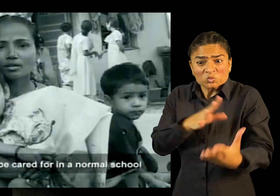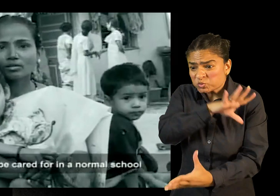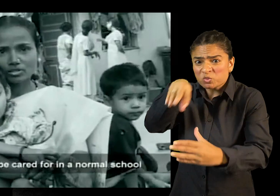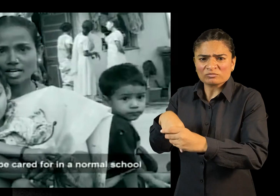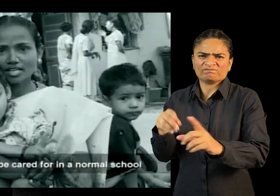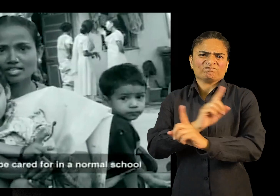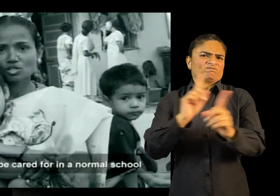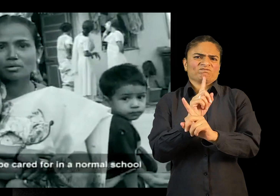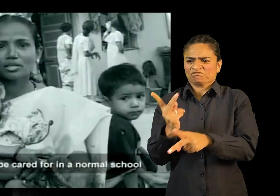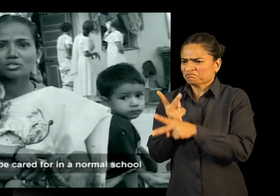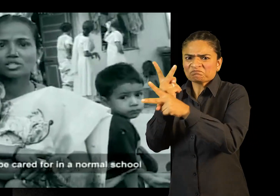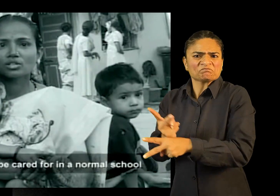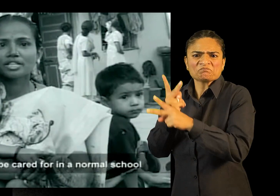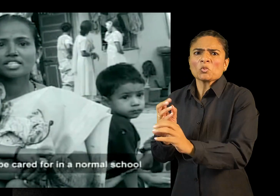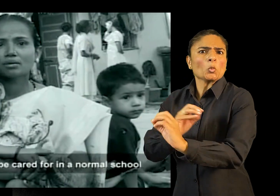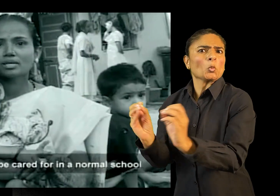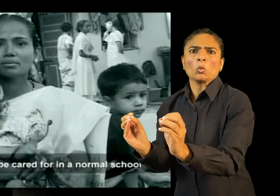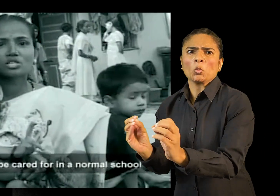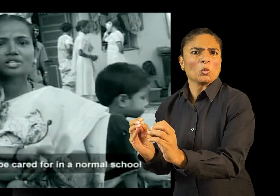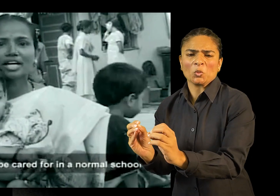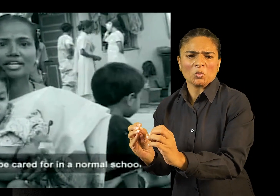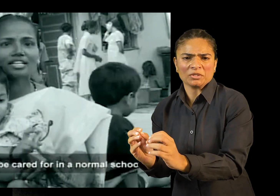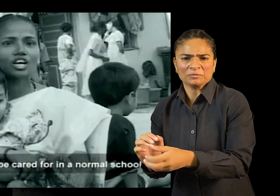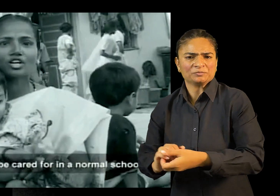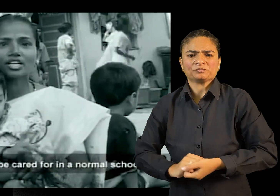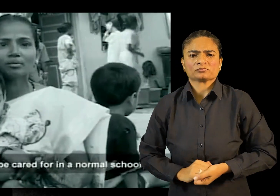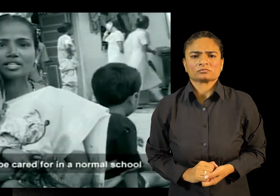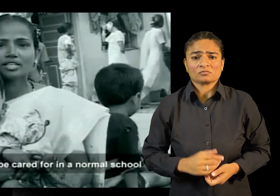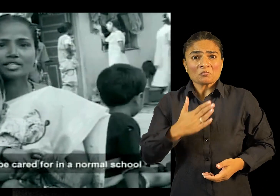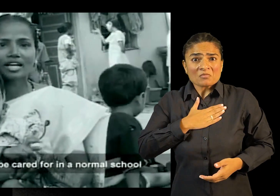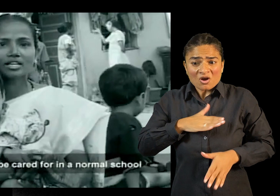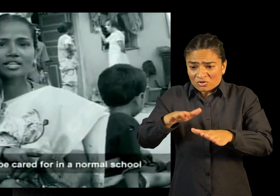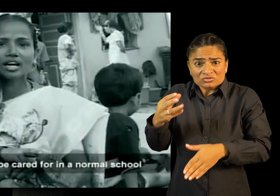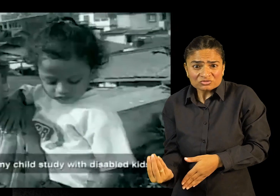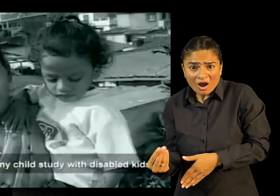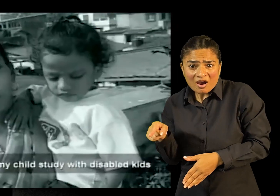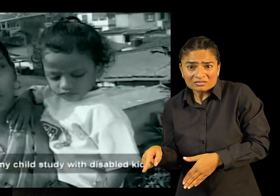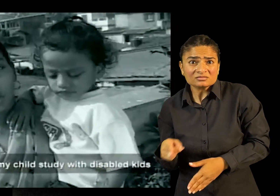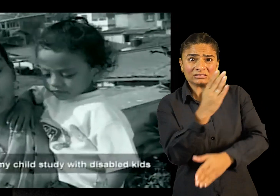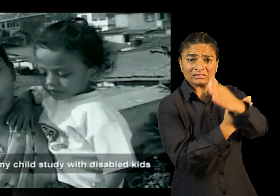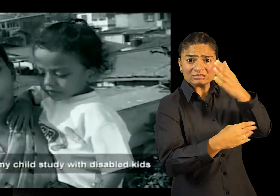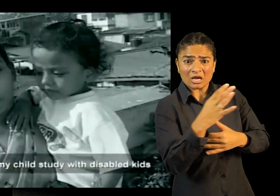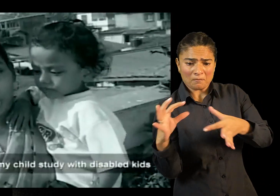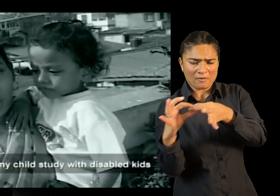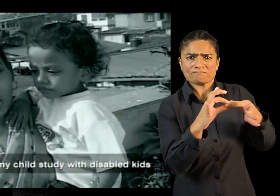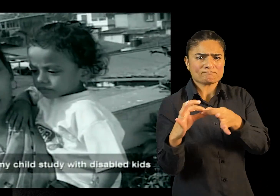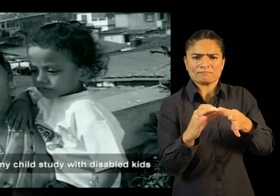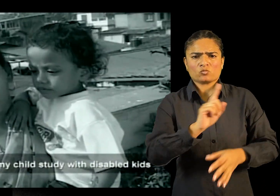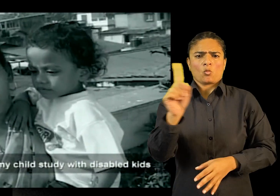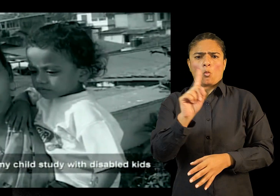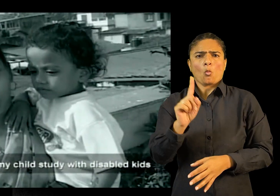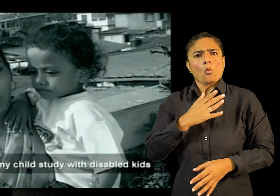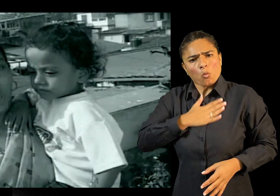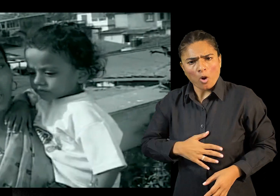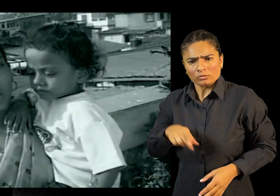अगर साधारण स्कूल में भेजूंगी तो कोई टीचर मेरे बच्चे का ध्यान नहीं देगा, टॉयलेट बिलेट का ध्यान नहीं देगा। मैं मेरे बच्चों को अपंग बच्चों के साथ पढ़ने